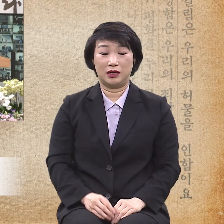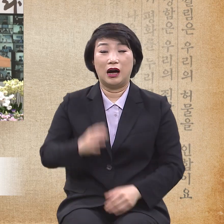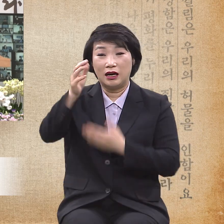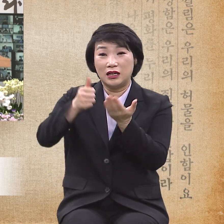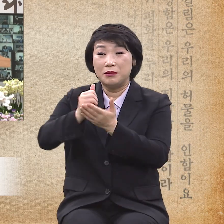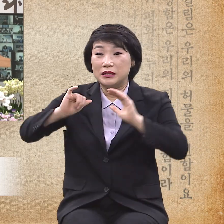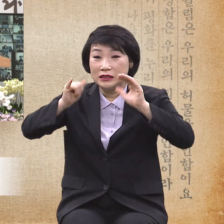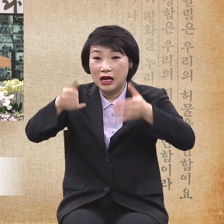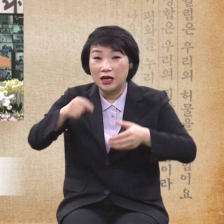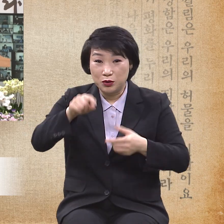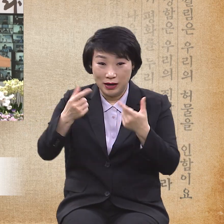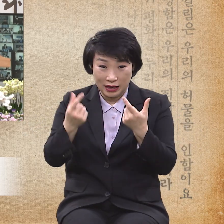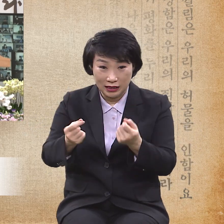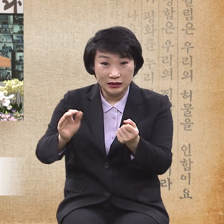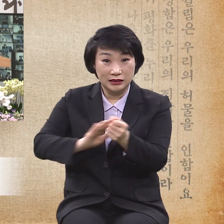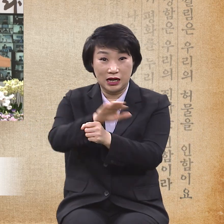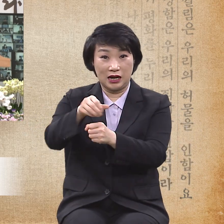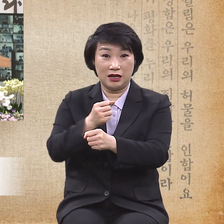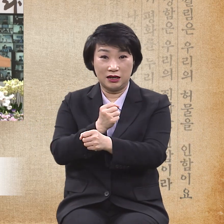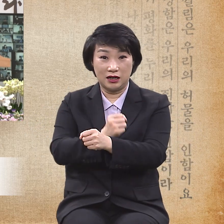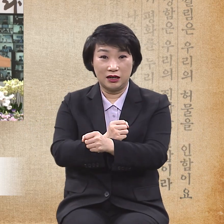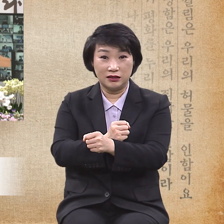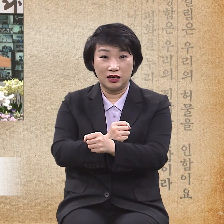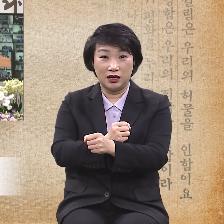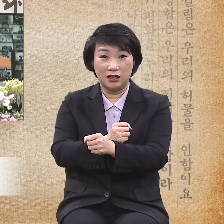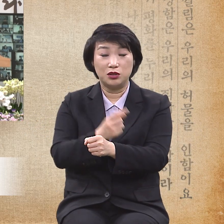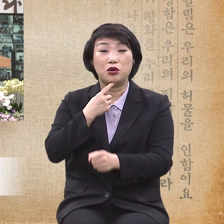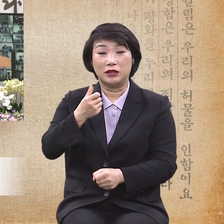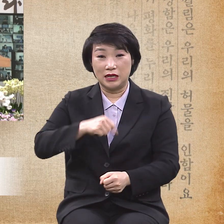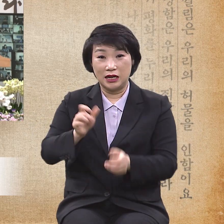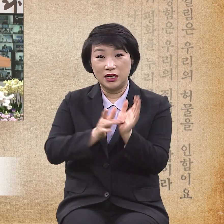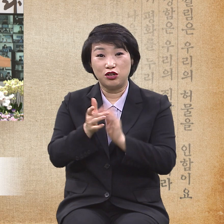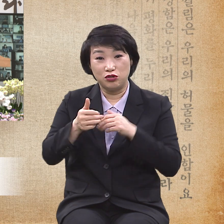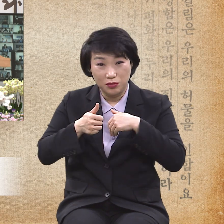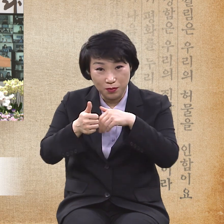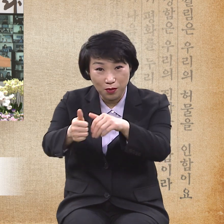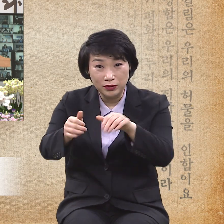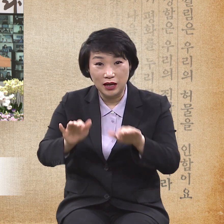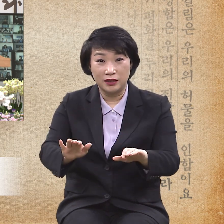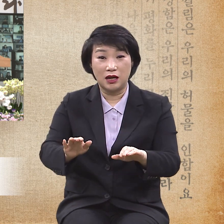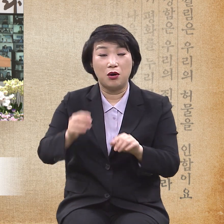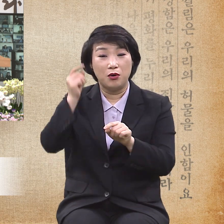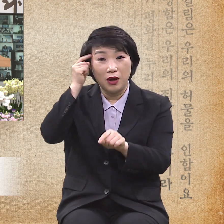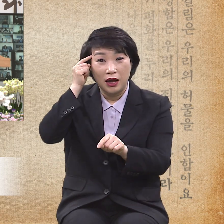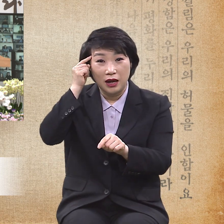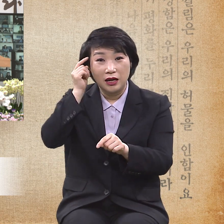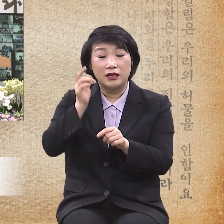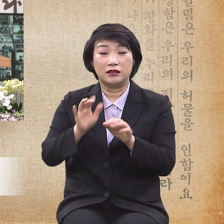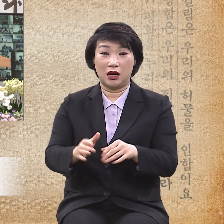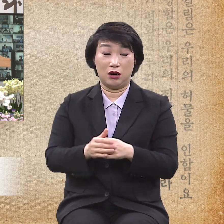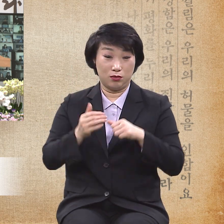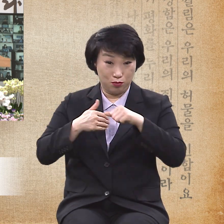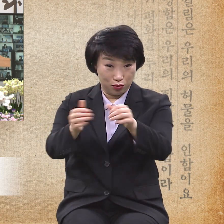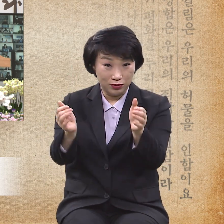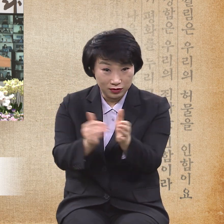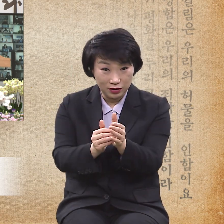하나님의 세상을 이처럼 사랑하사 독생자를 주셨으니